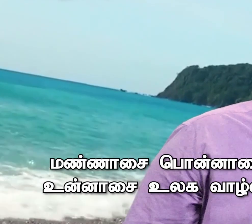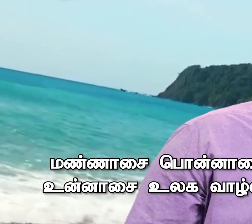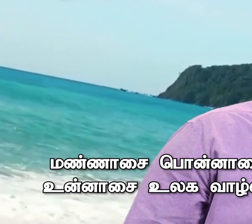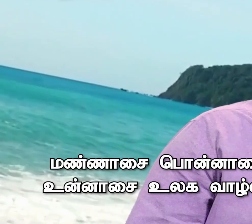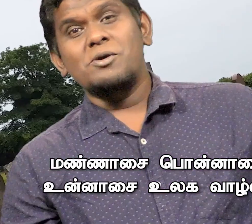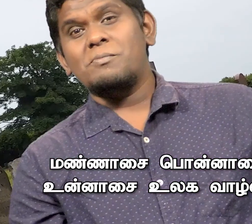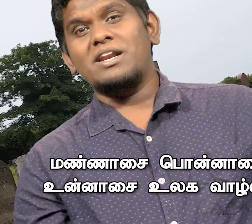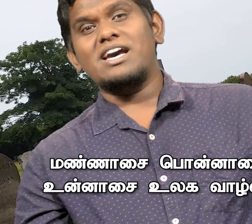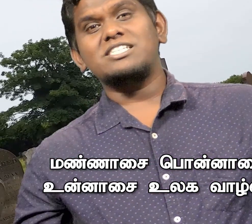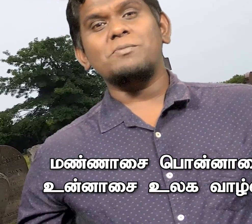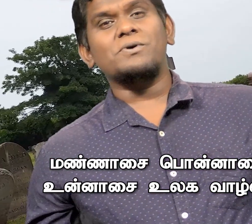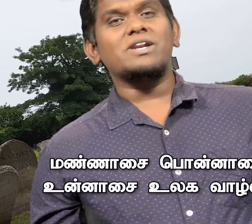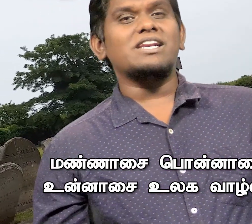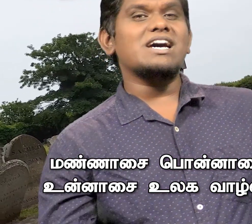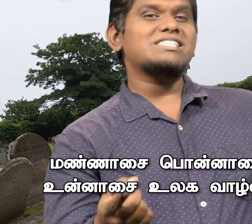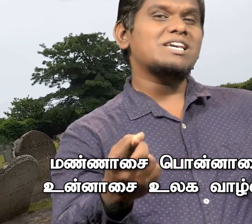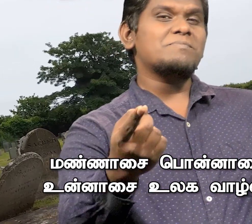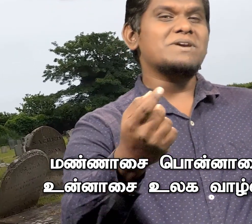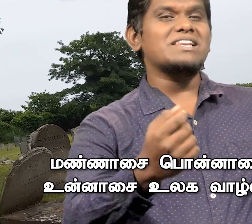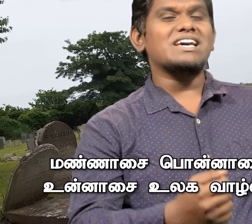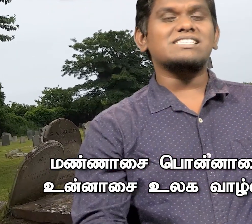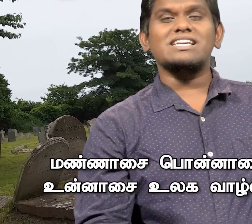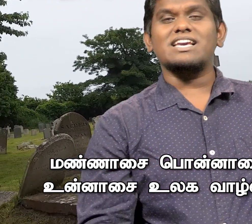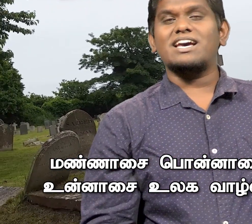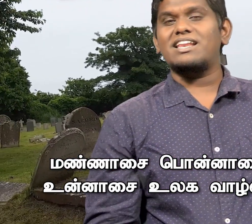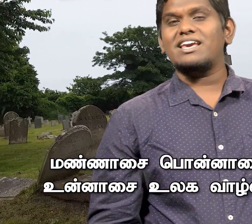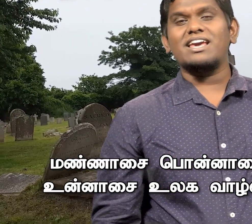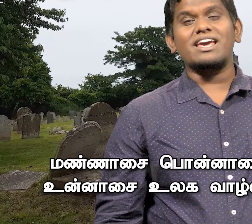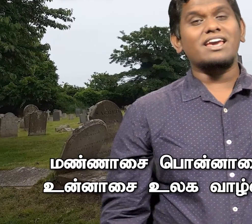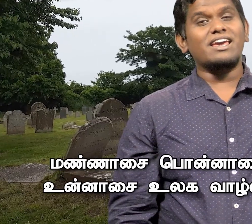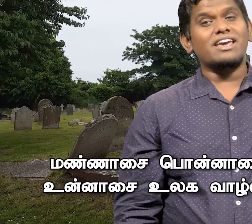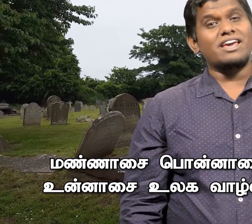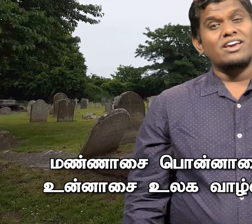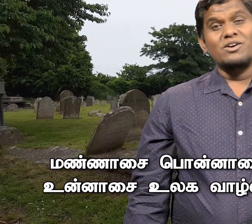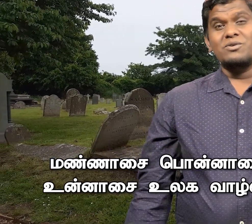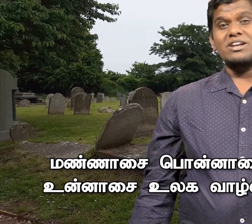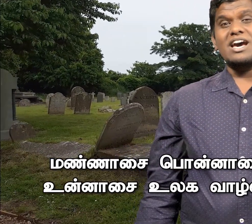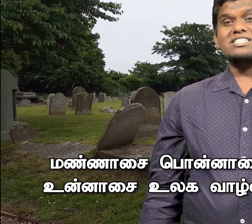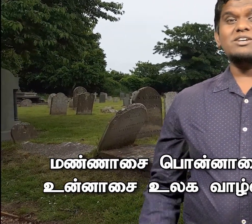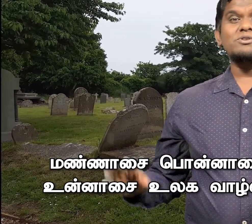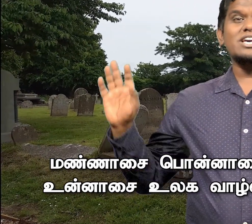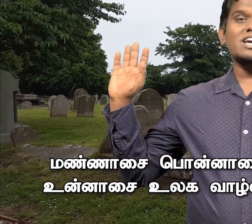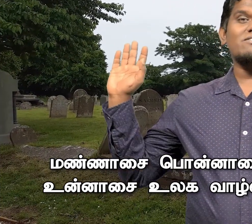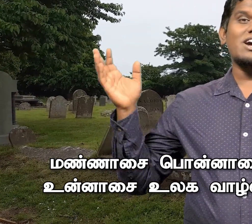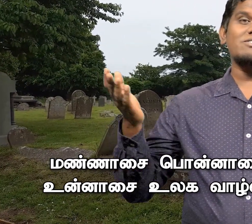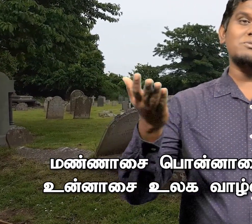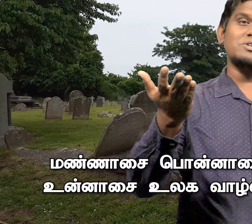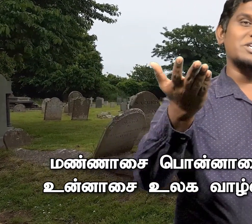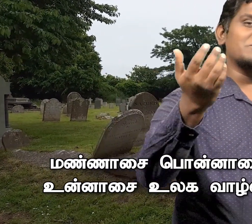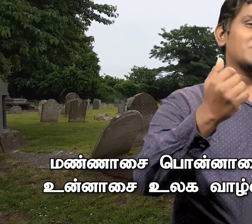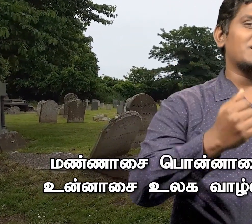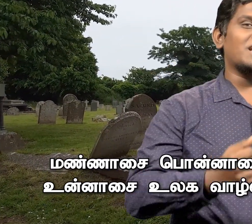தன்னாலே மண்ணாசை பொன்னாசை பெண்ணாசையாலே உன்னாசை உலக